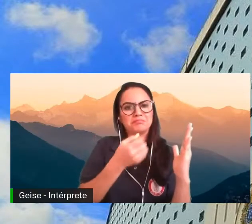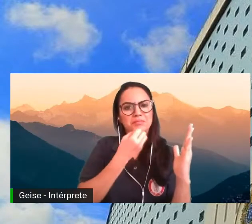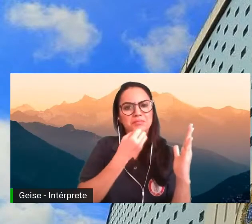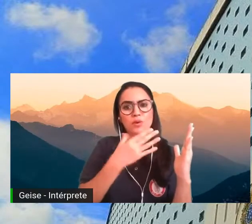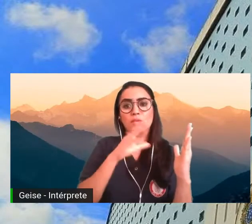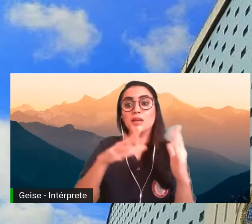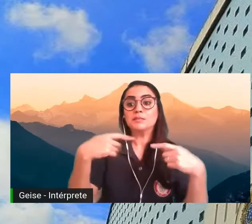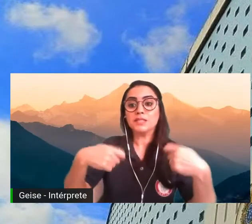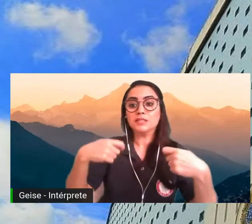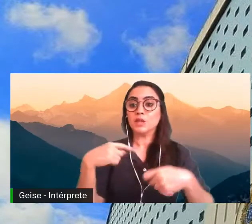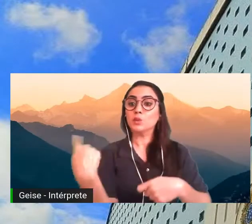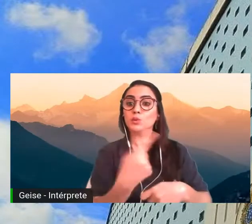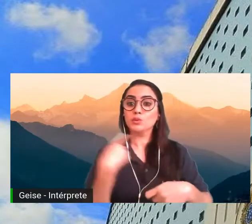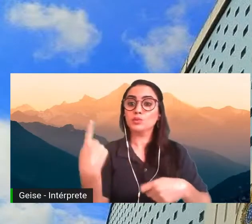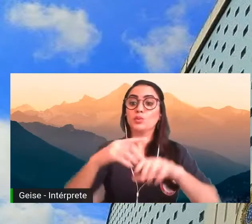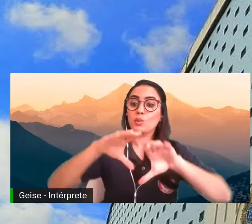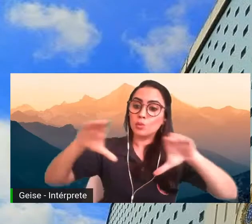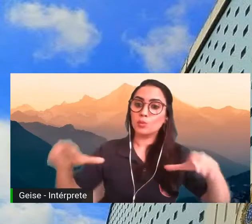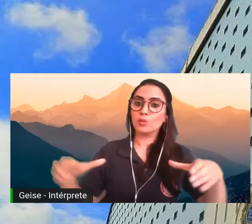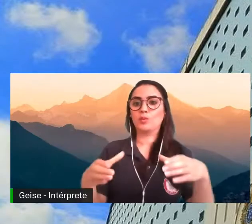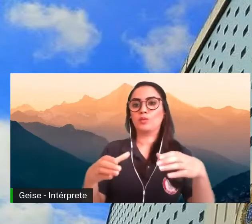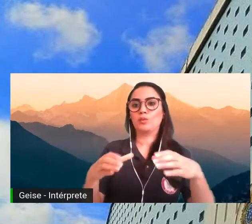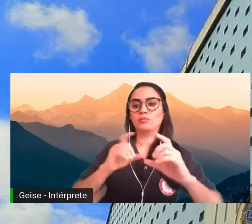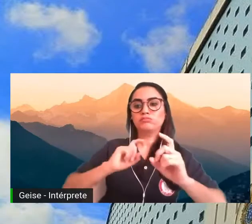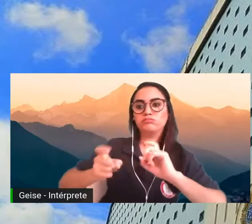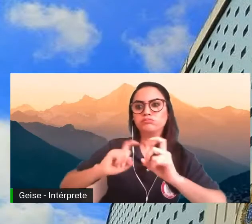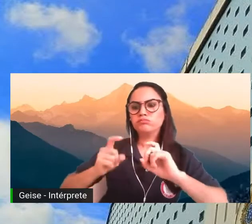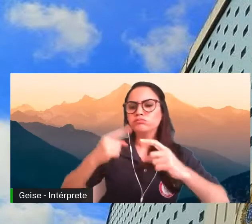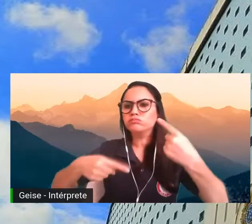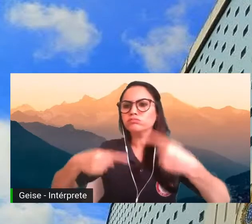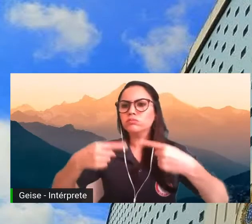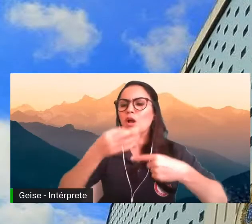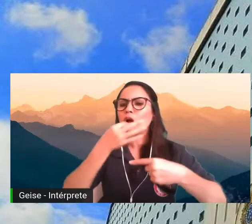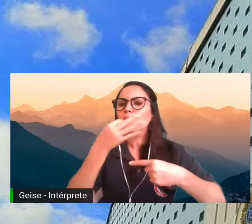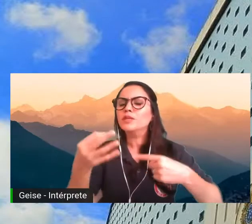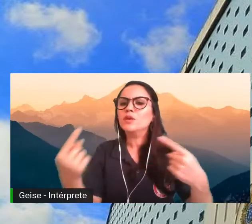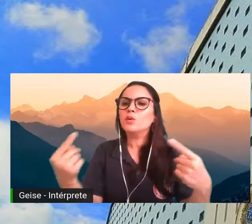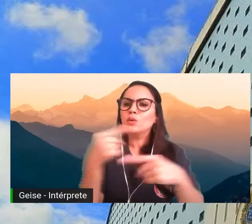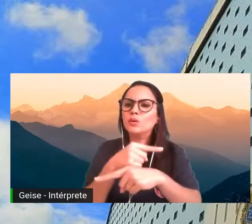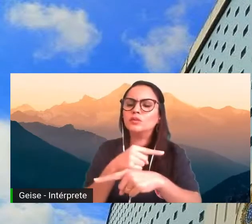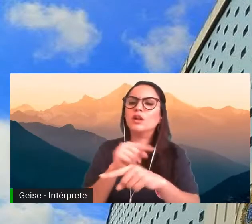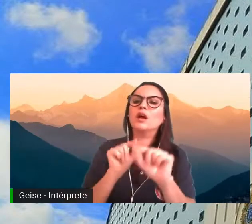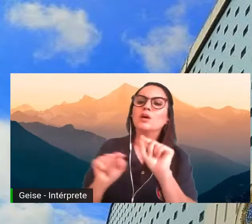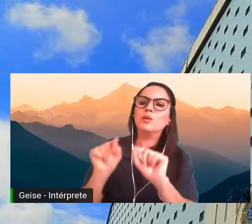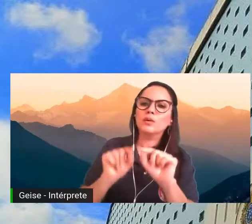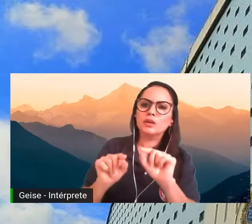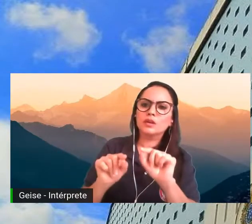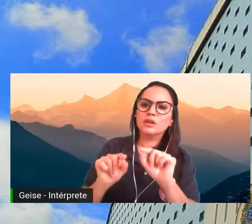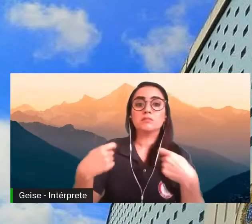no coletivo. É necessário ouvir as opiniões contrárias ao que seria.